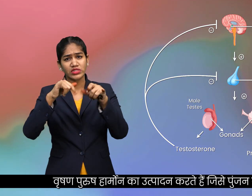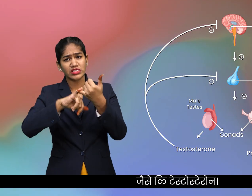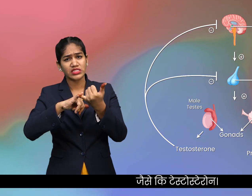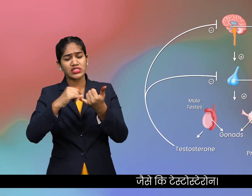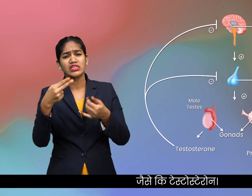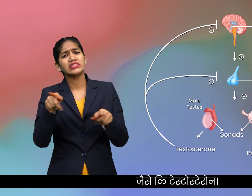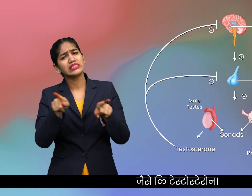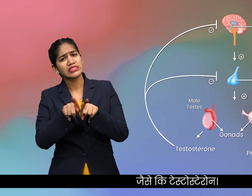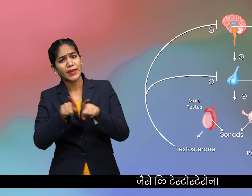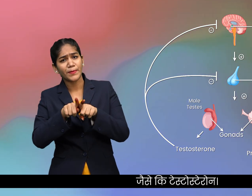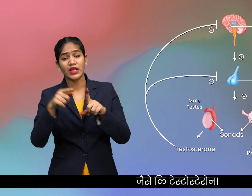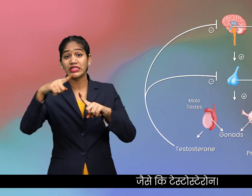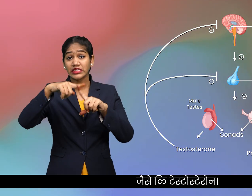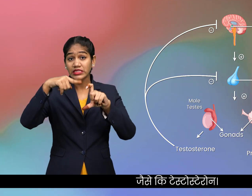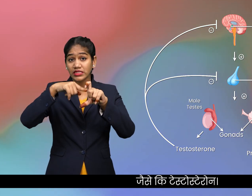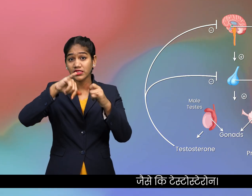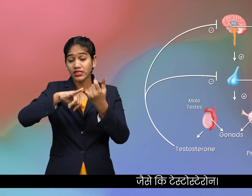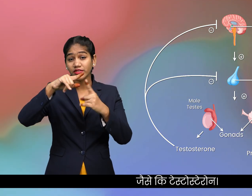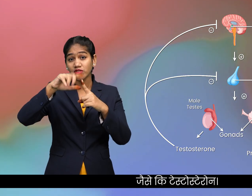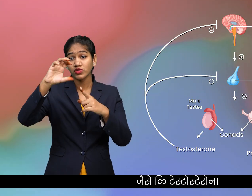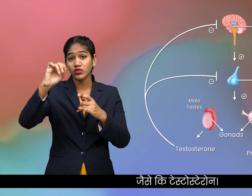है, जैसे कि टेस्टोस्टेरोन।